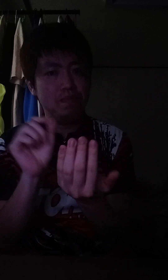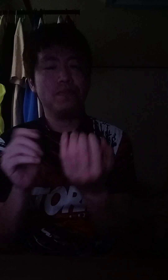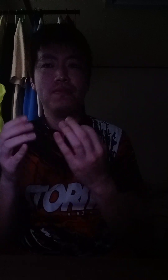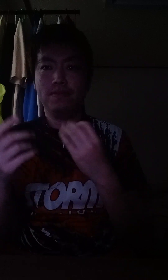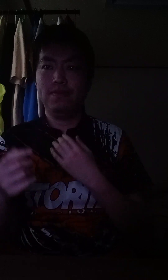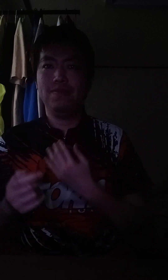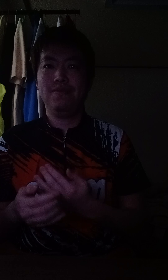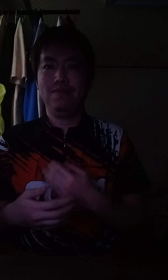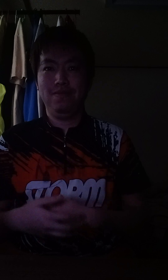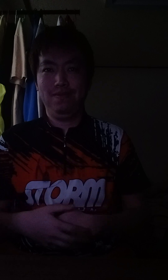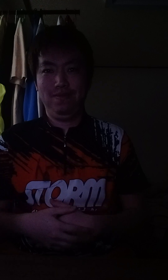모양입니다.